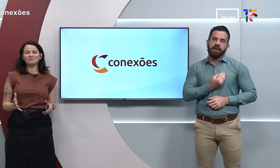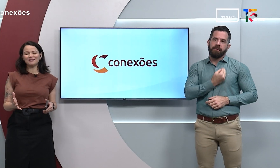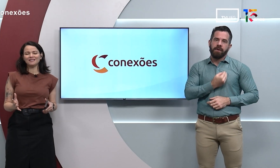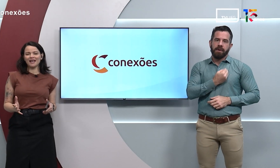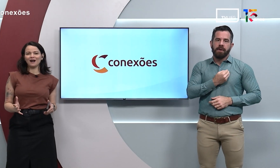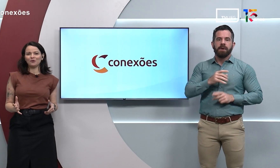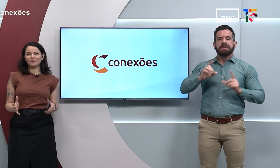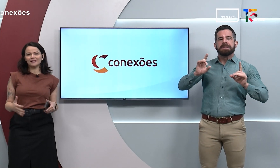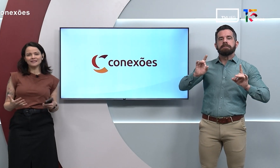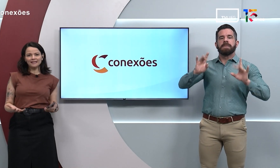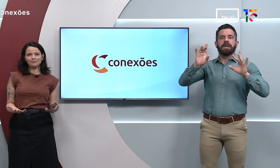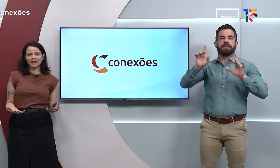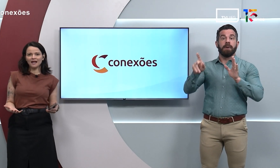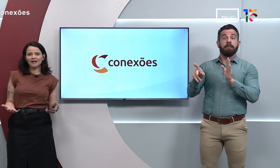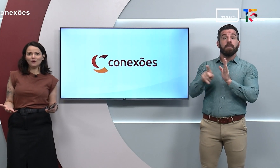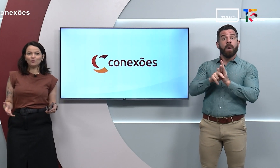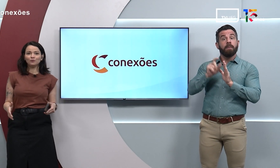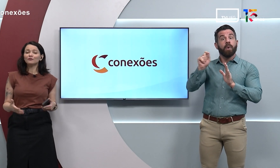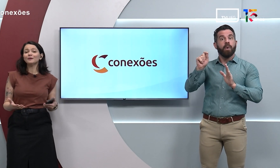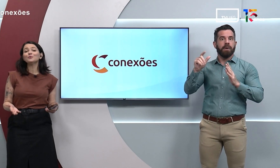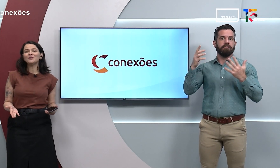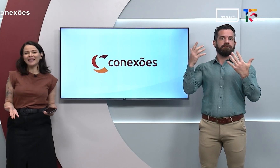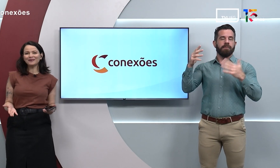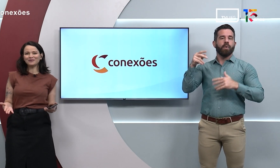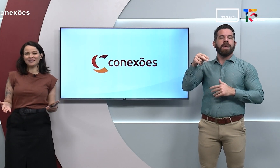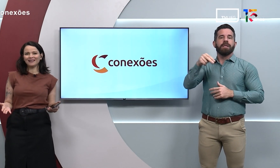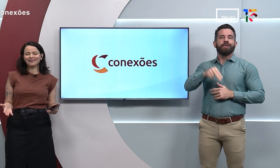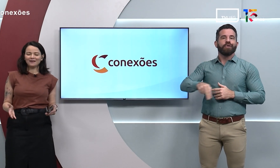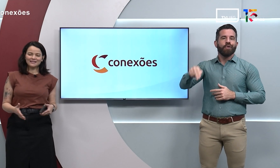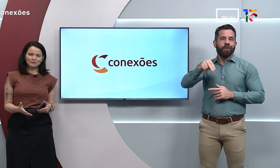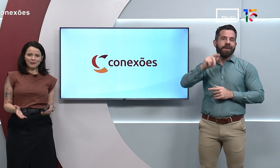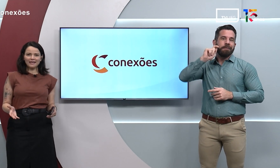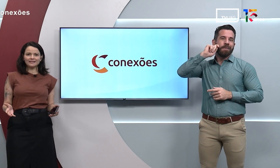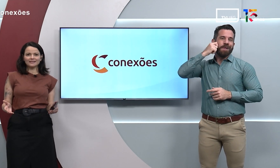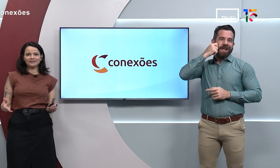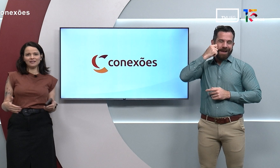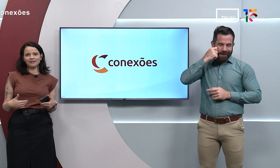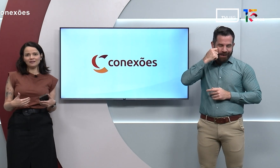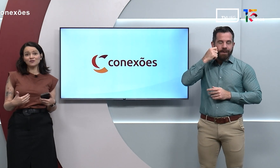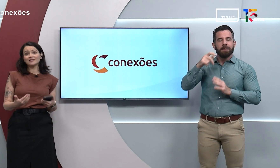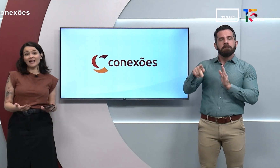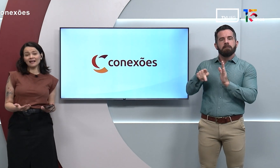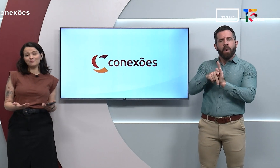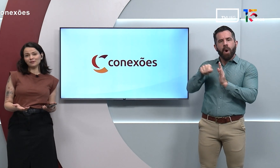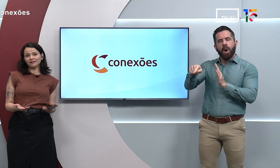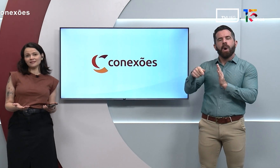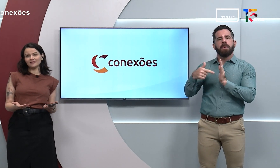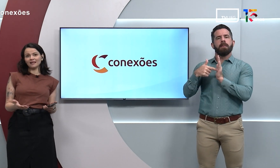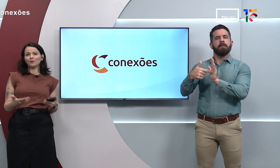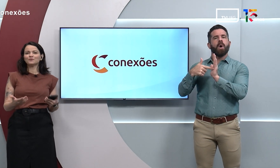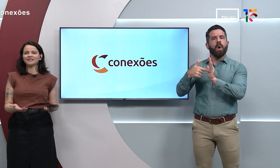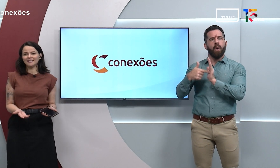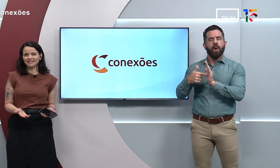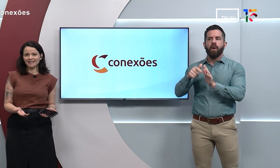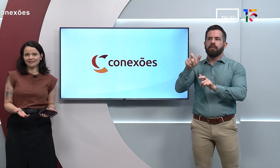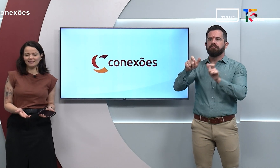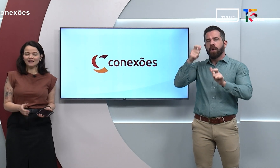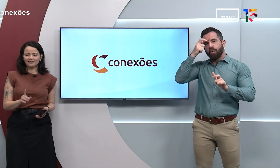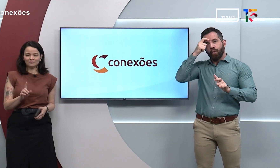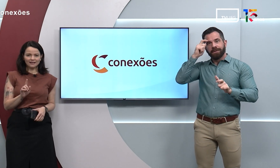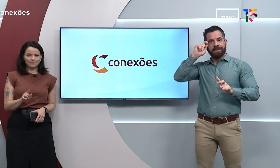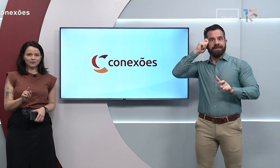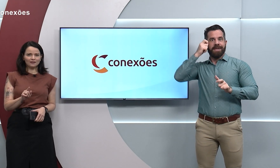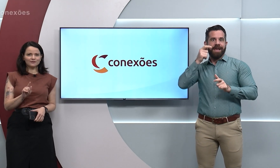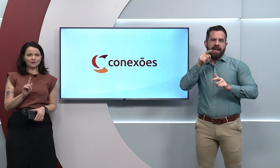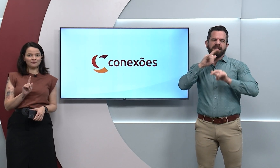quadro especial para celebrar o Novembro Negro, né? Esse mês que destaca a importância da consciência negra.